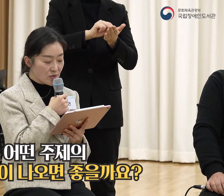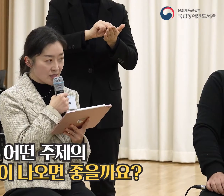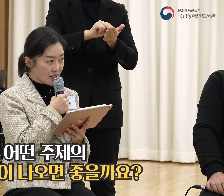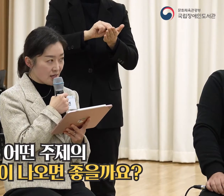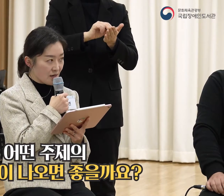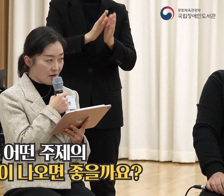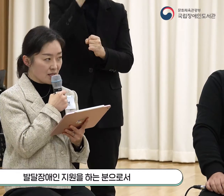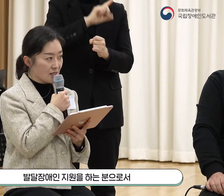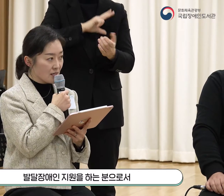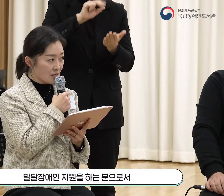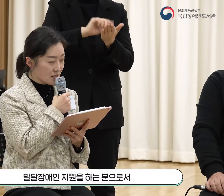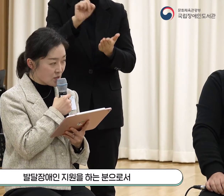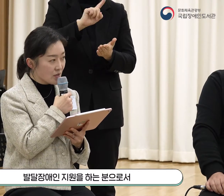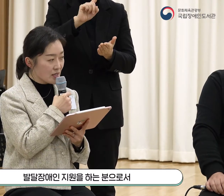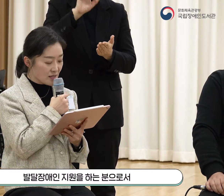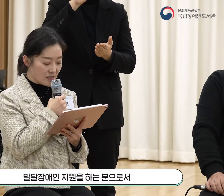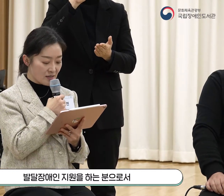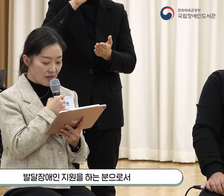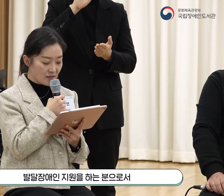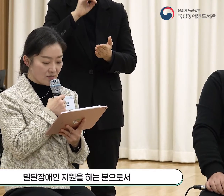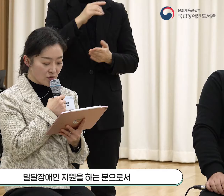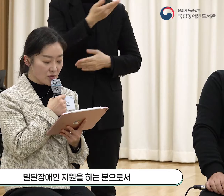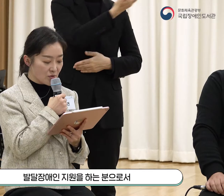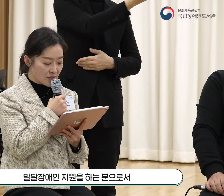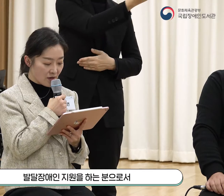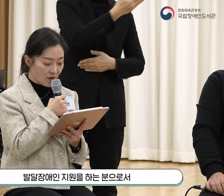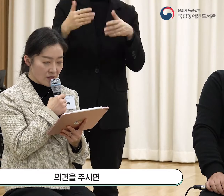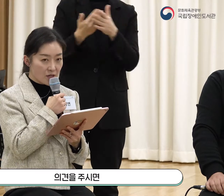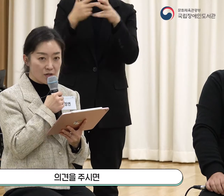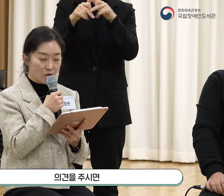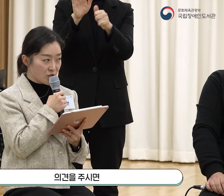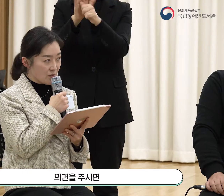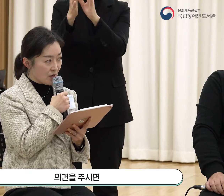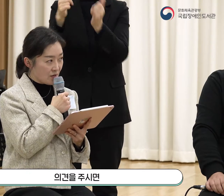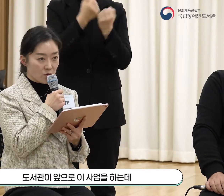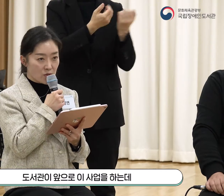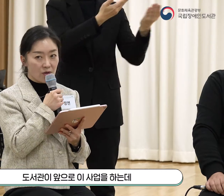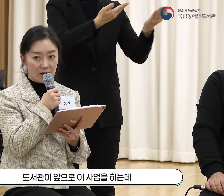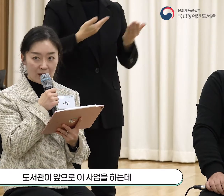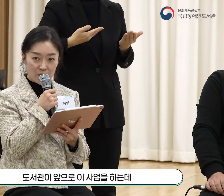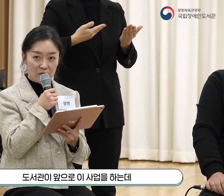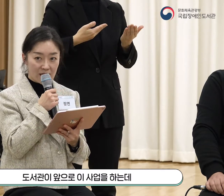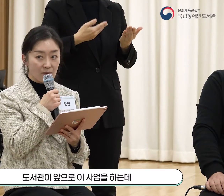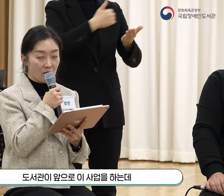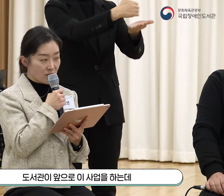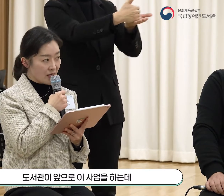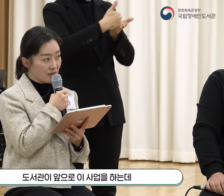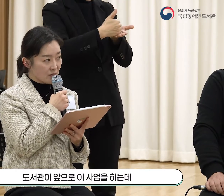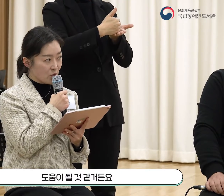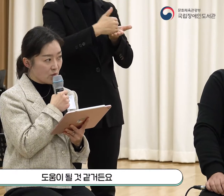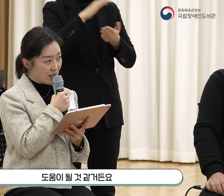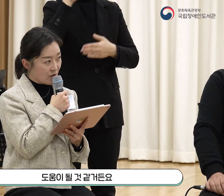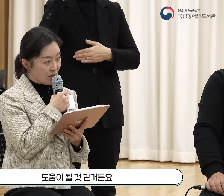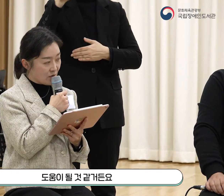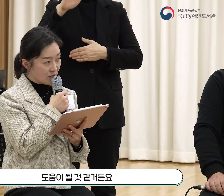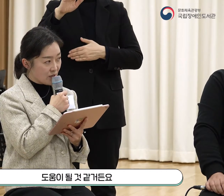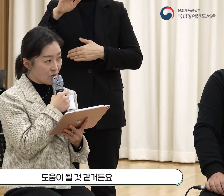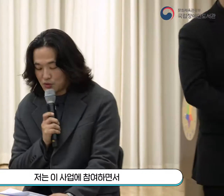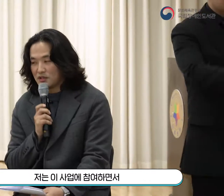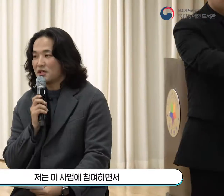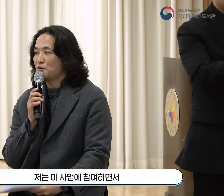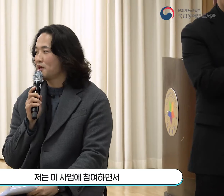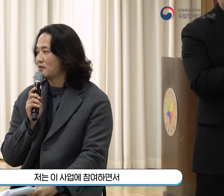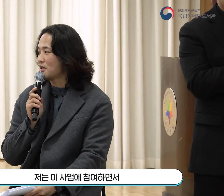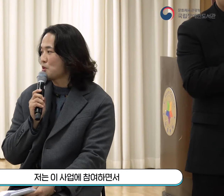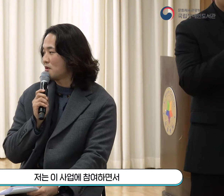나오면 좋을지 발달장애인 지원하는 일을 하는 분으로서 의견을 주시면 도서관이 앞으로 이 사업을 하는 데 도움이 될 것 같거든요.